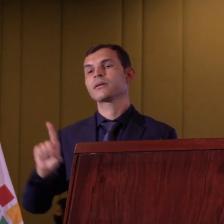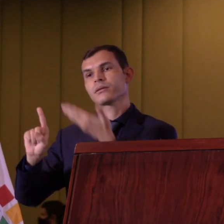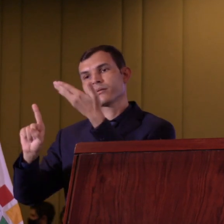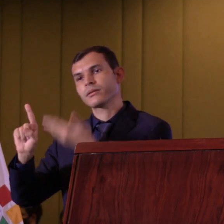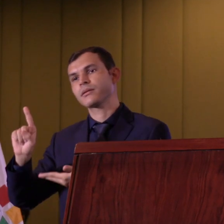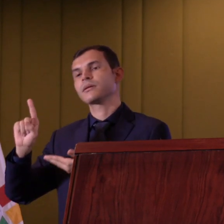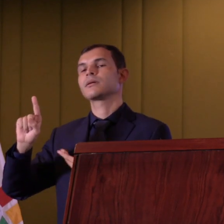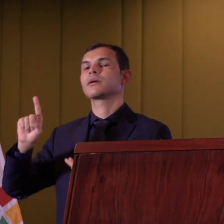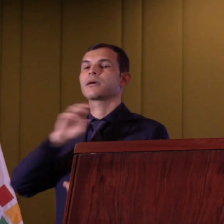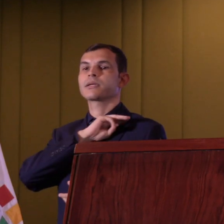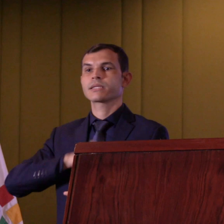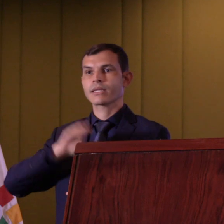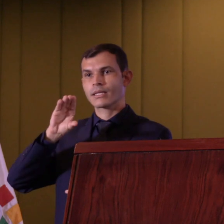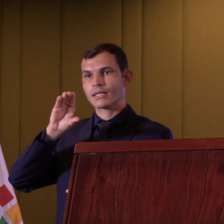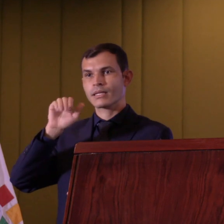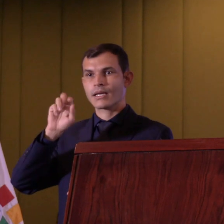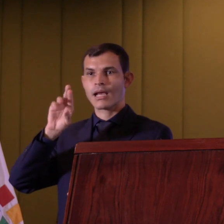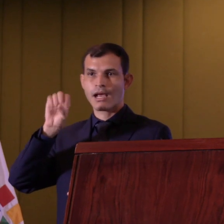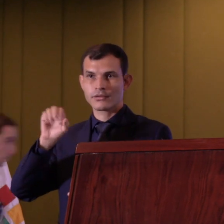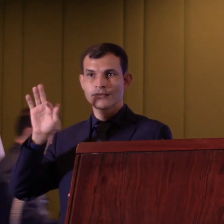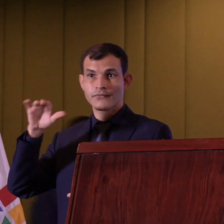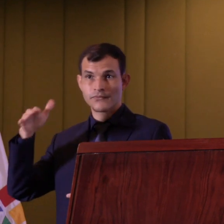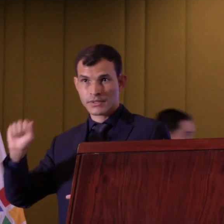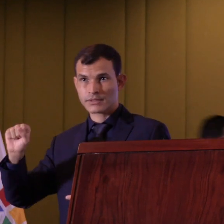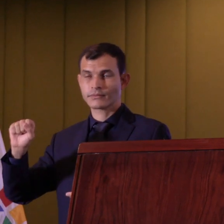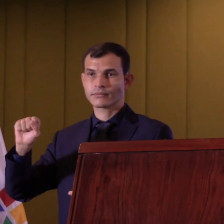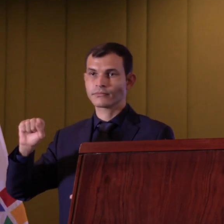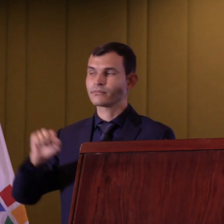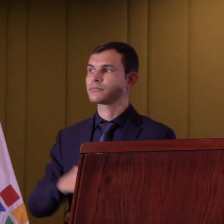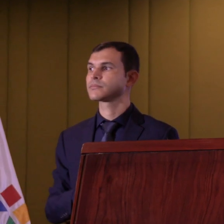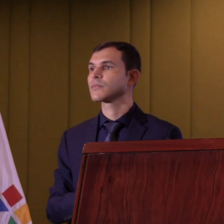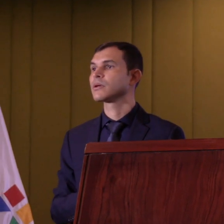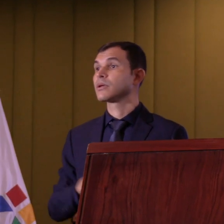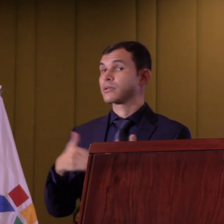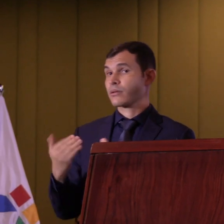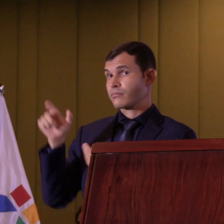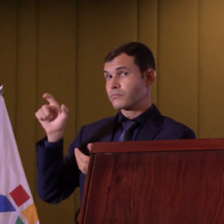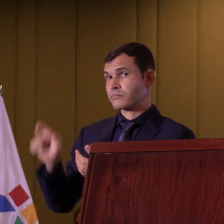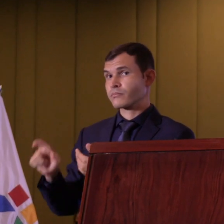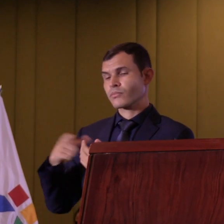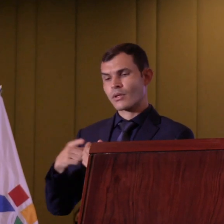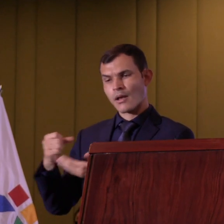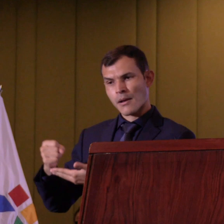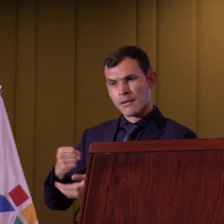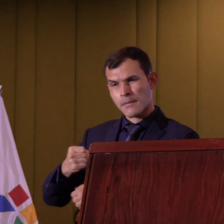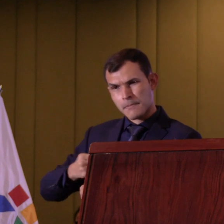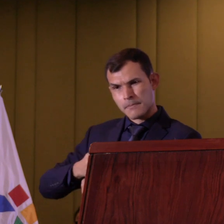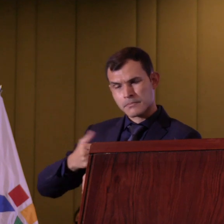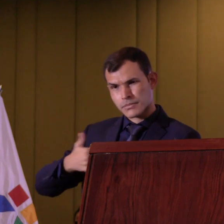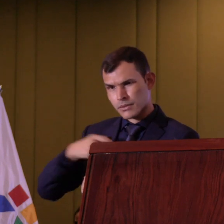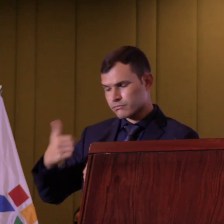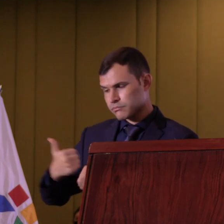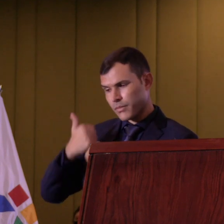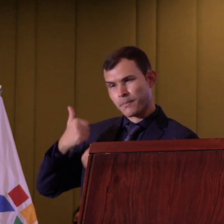nosso chanceler, pelo seu apoio, palavras sábias, animosas, e ao seu